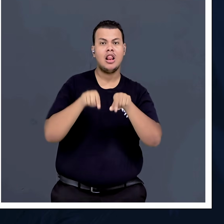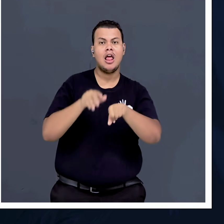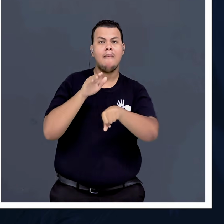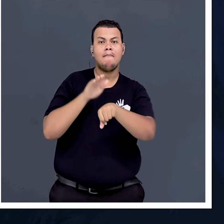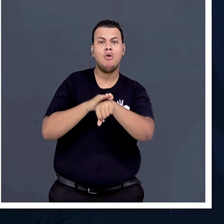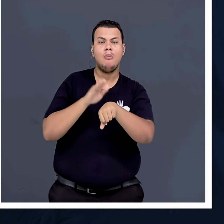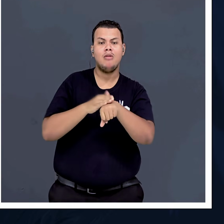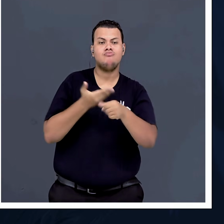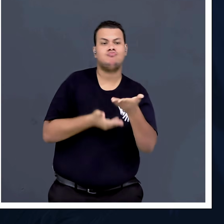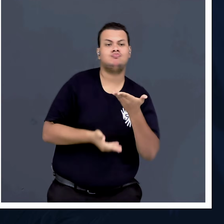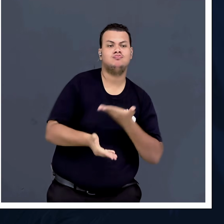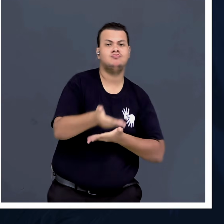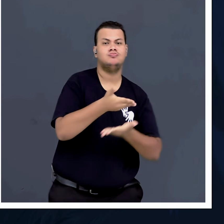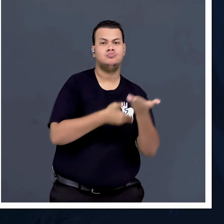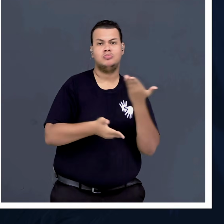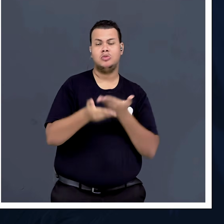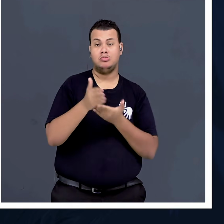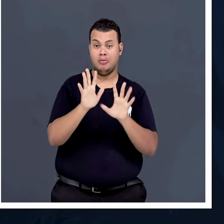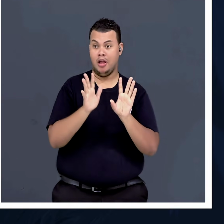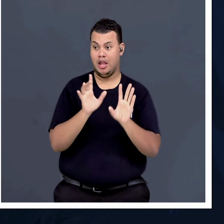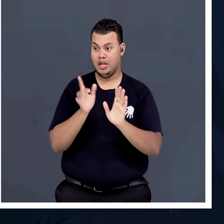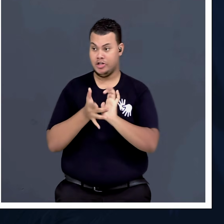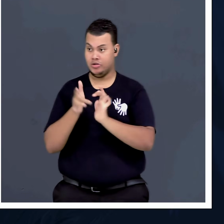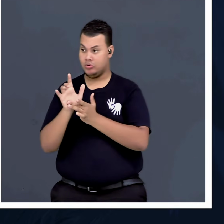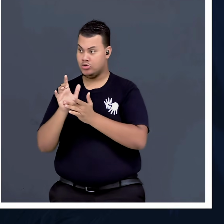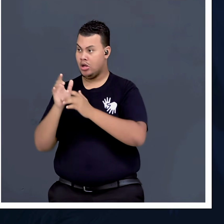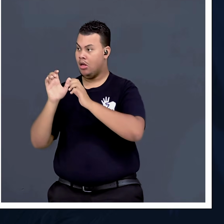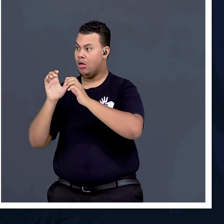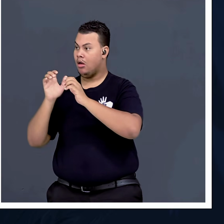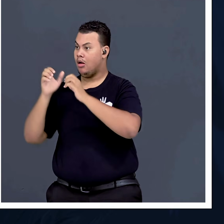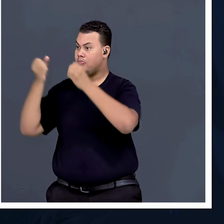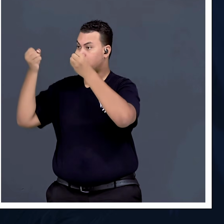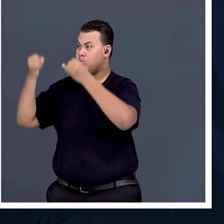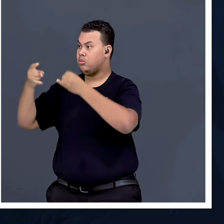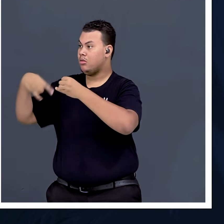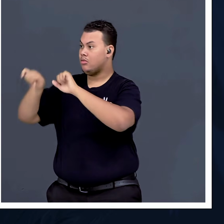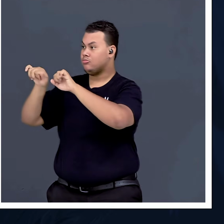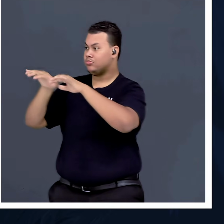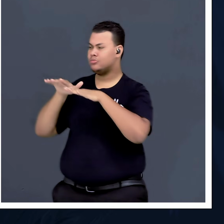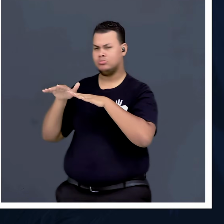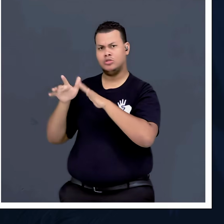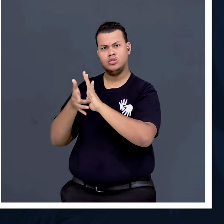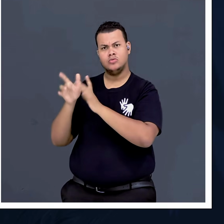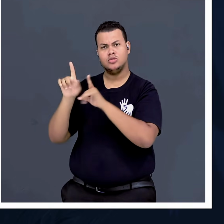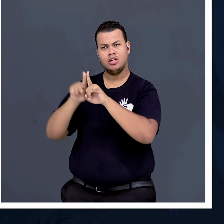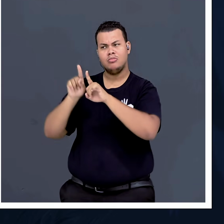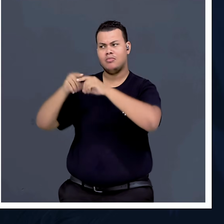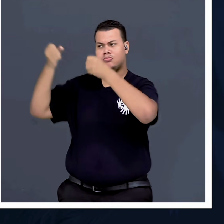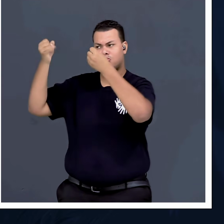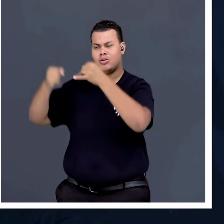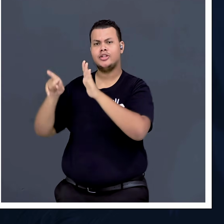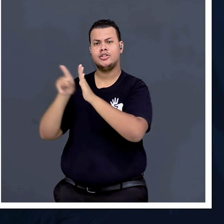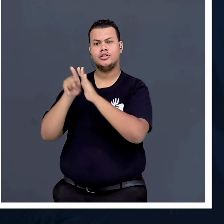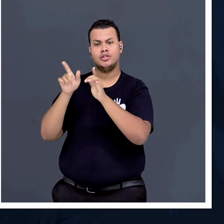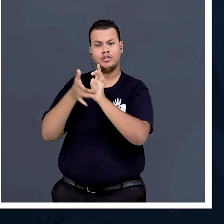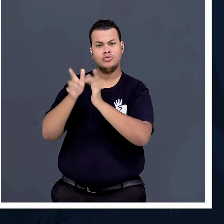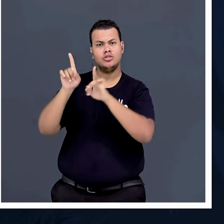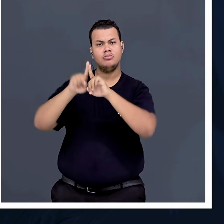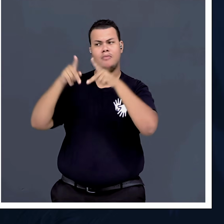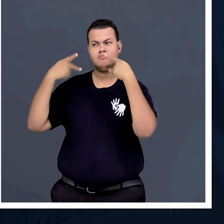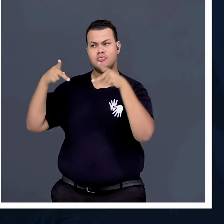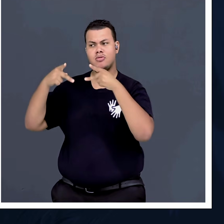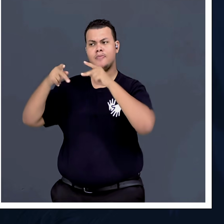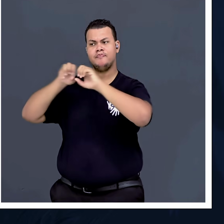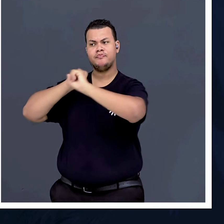de comunhão. Não que Jesus não falasse com a multidão, porque nós sabemos, ele falava, ele ministrava e ensinava